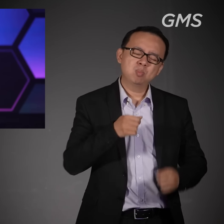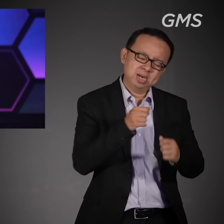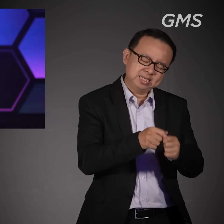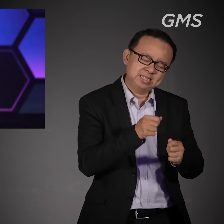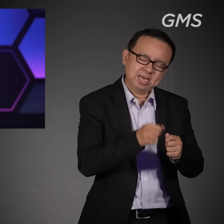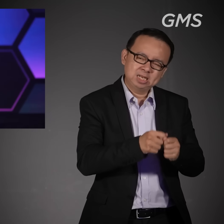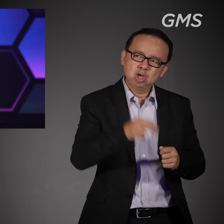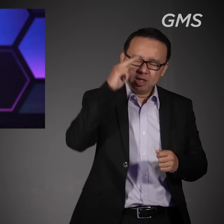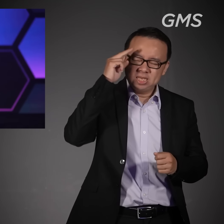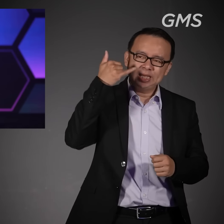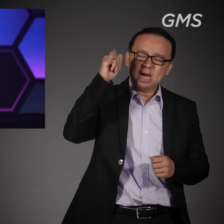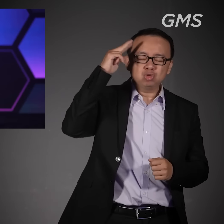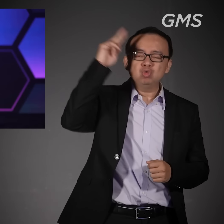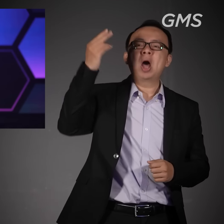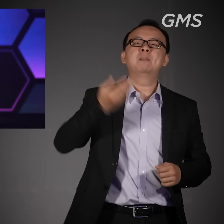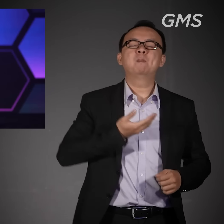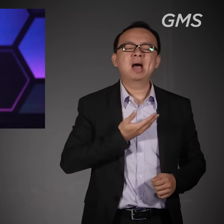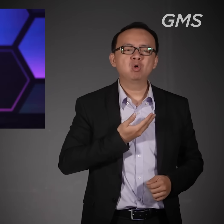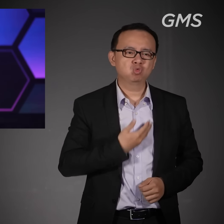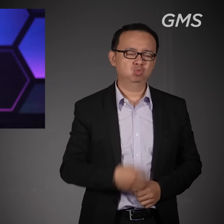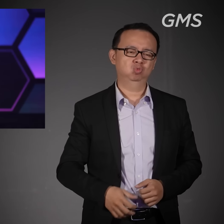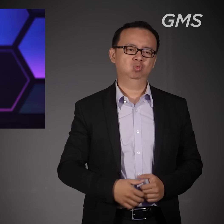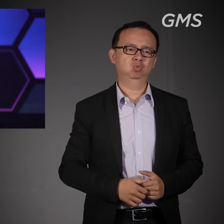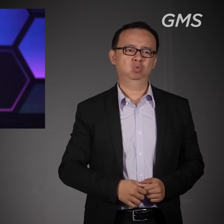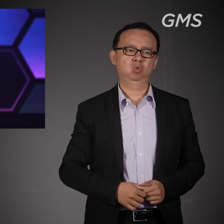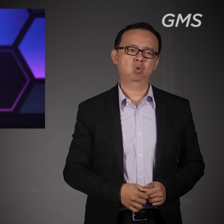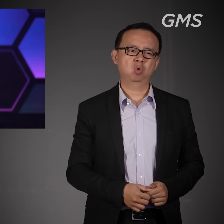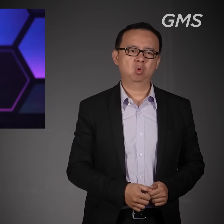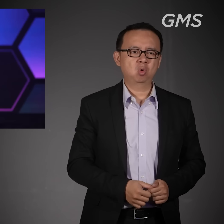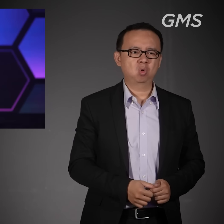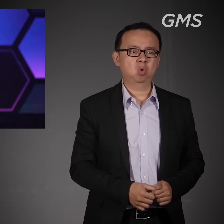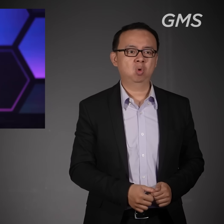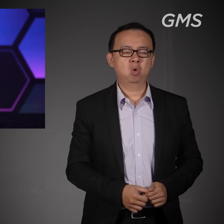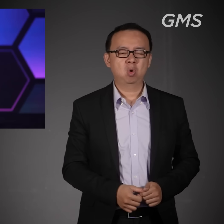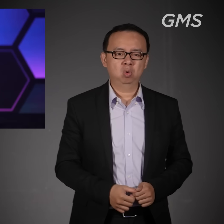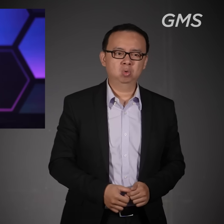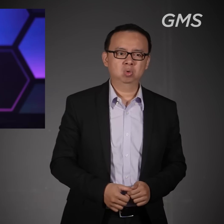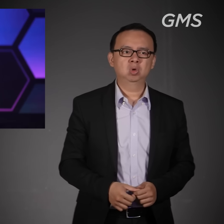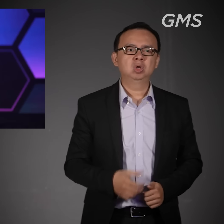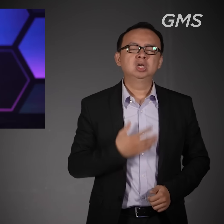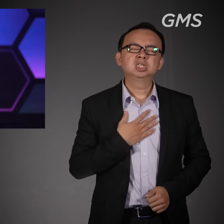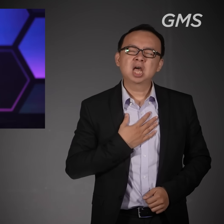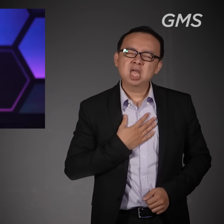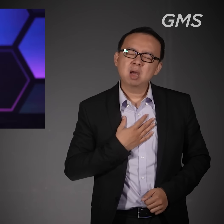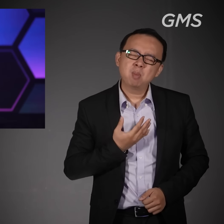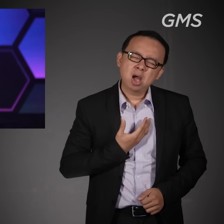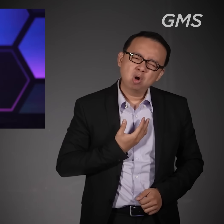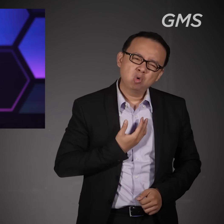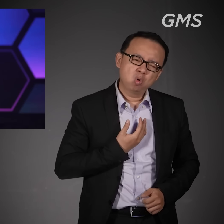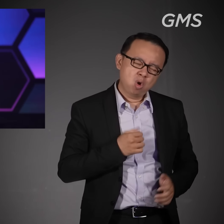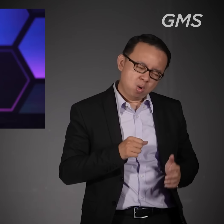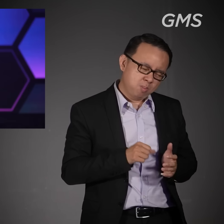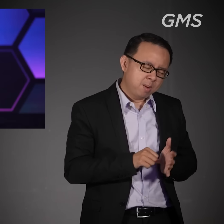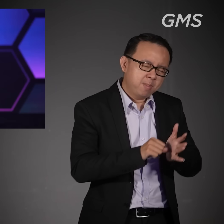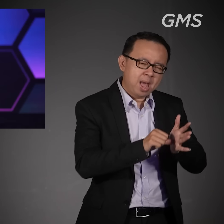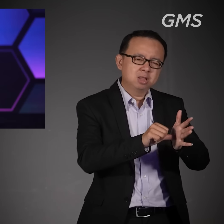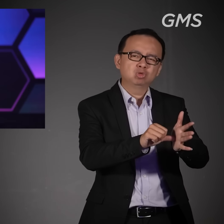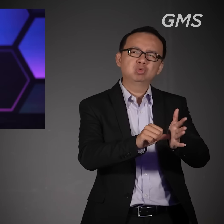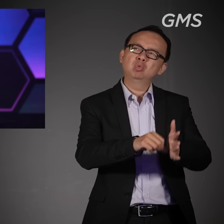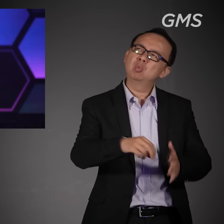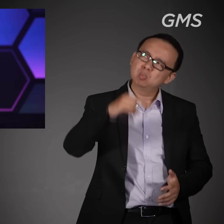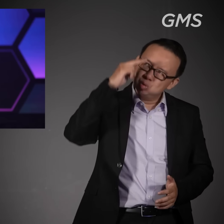dibelas kasihani. Kalau masih kecil gak apa-apa waktu baby. Tapi setelah saya dewasa, saya ingin bantu papa. Saya ingin berada di situ ketika